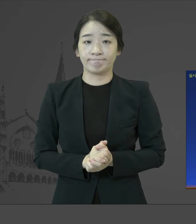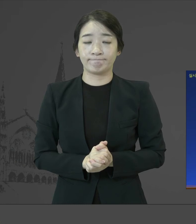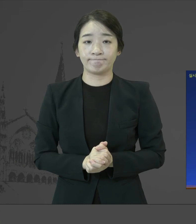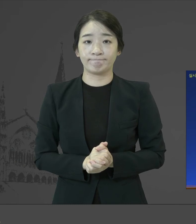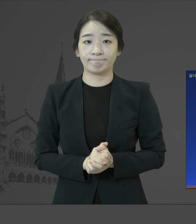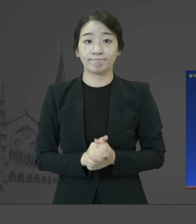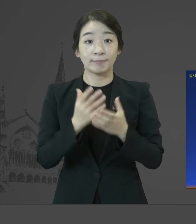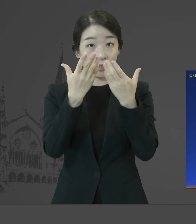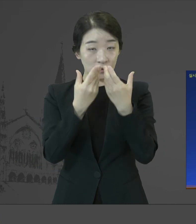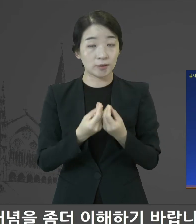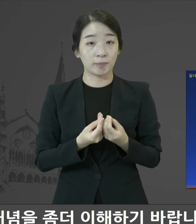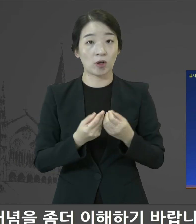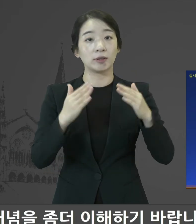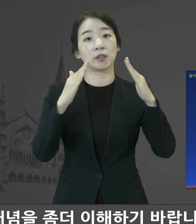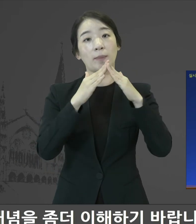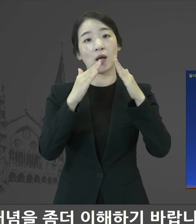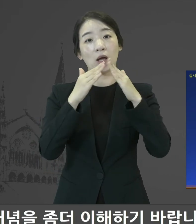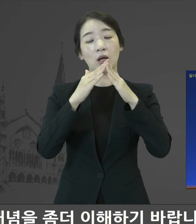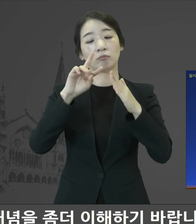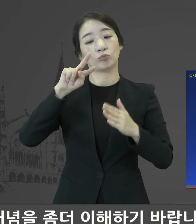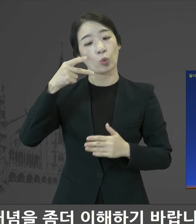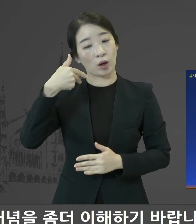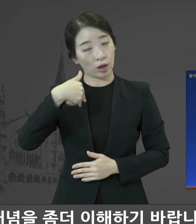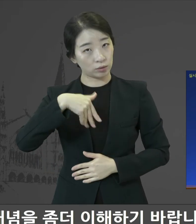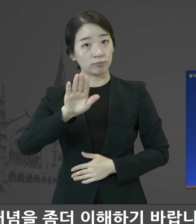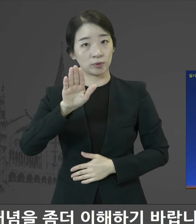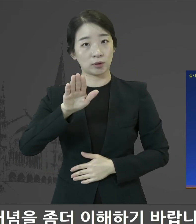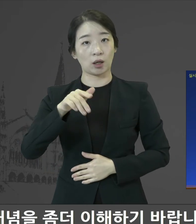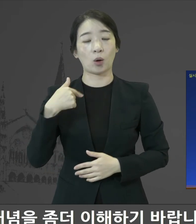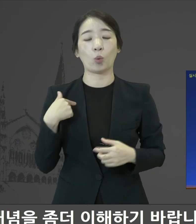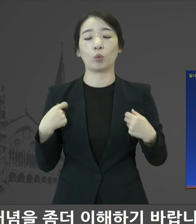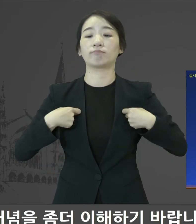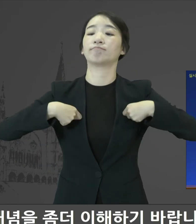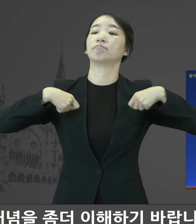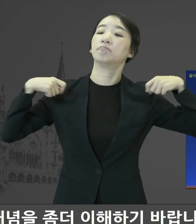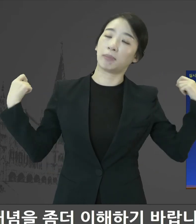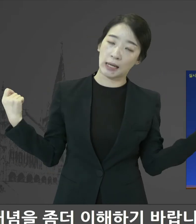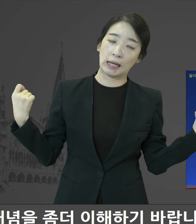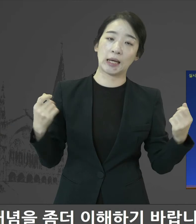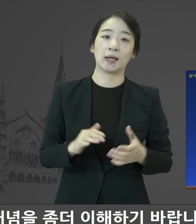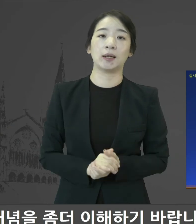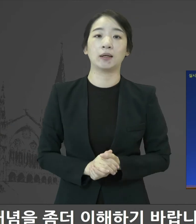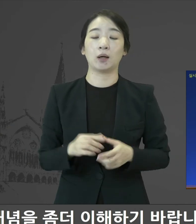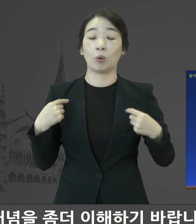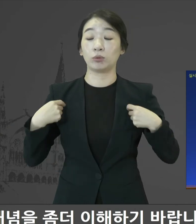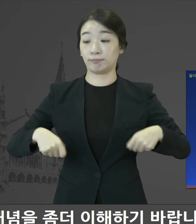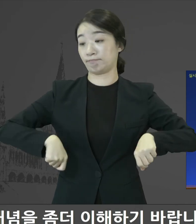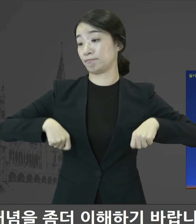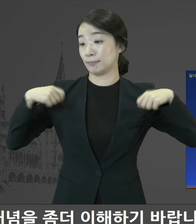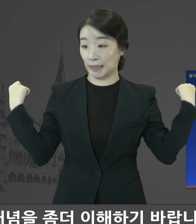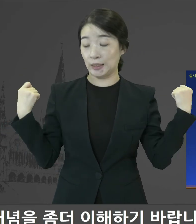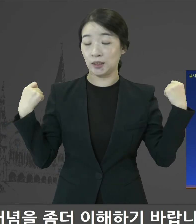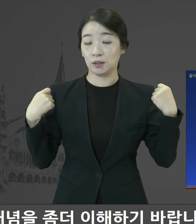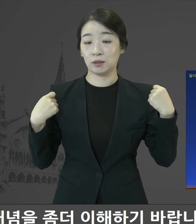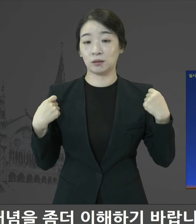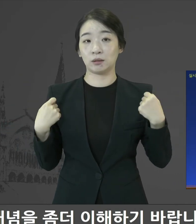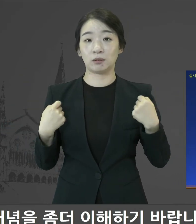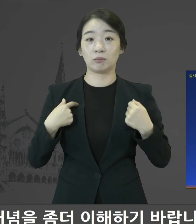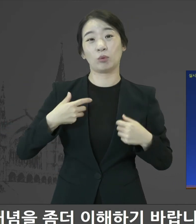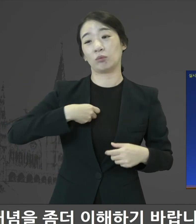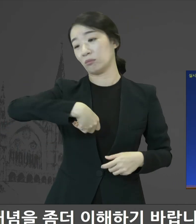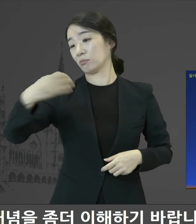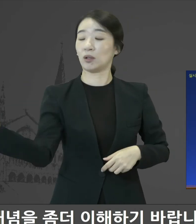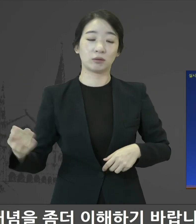집에 돌아갔습니다. 옷을 벗었습니다. 옷을 벗다 보니까 우더서부터 여기저기